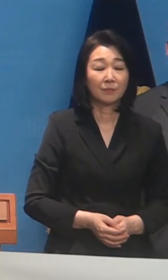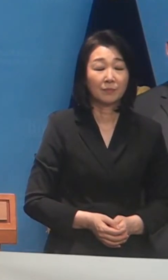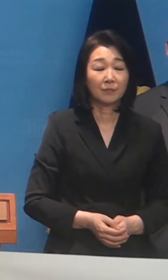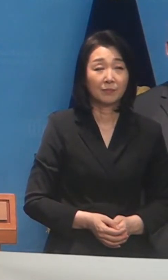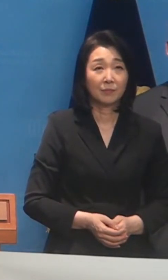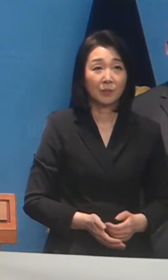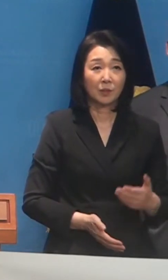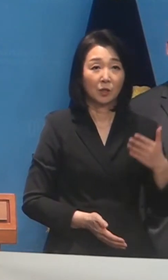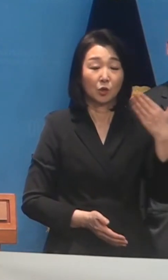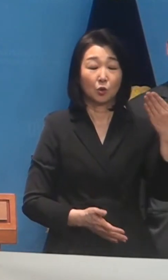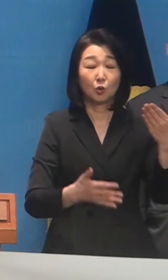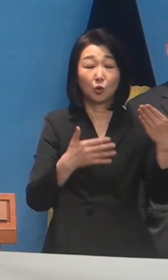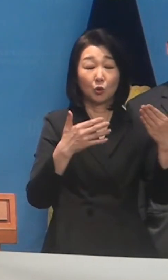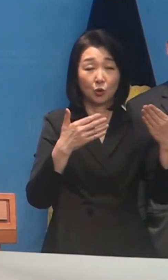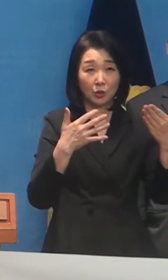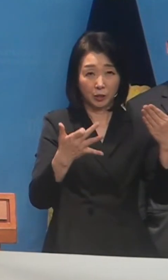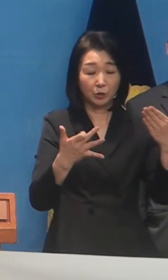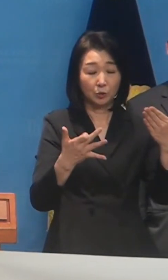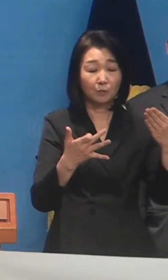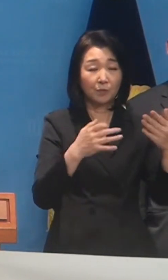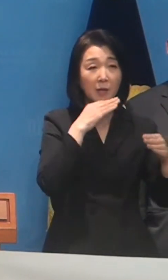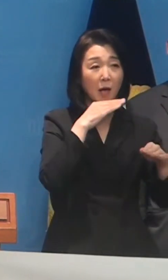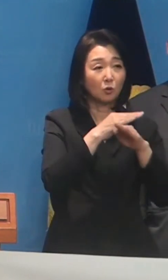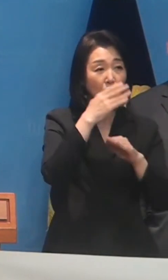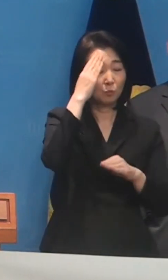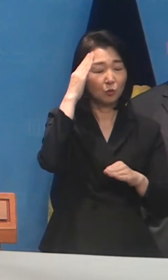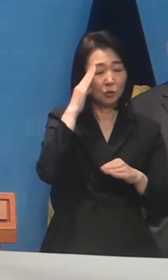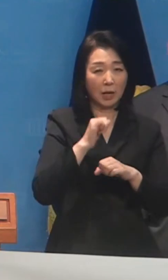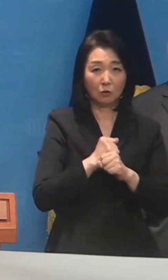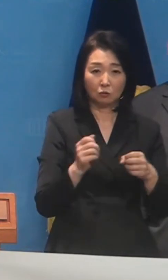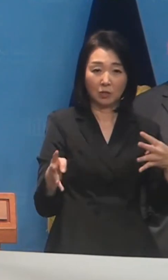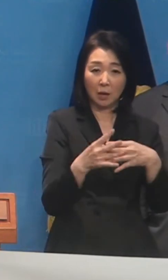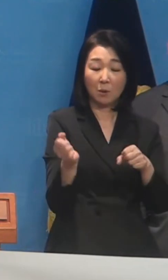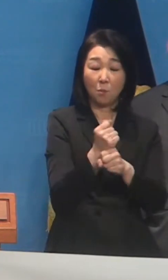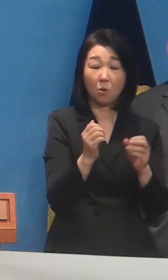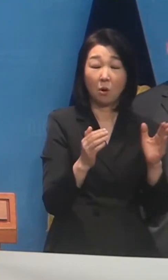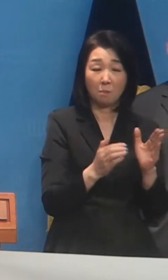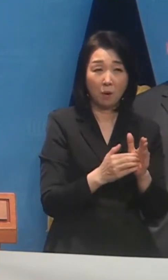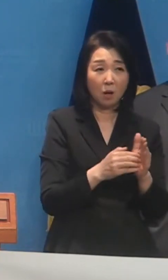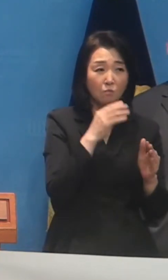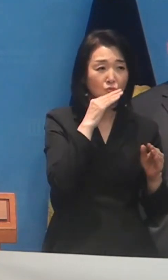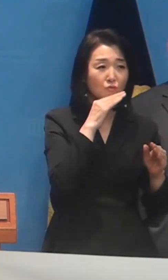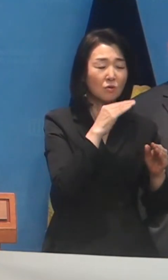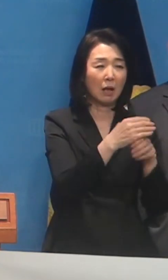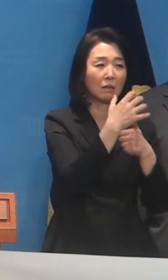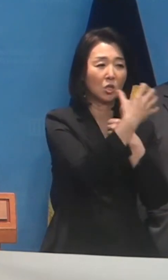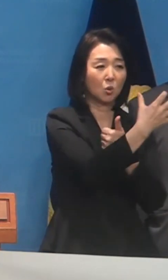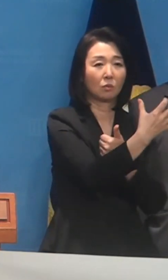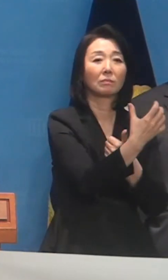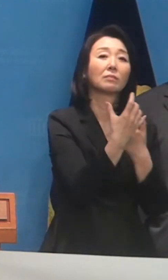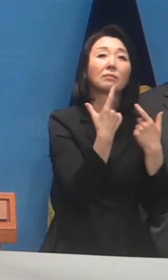(9.19) 남북 군사합의 보고는 북한의 기만 전술에 또다시 이용당하는 것이다.